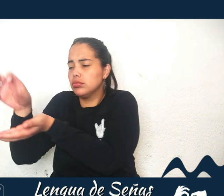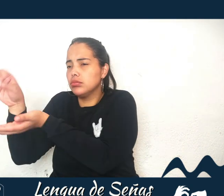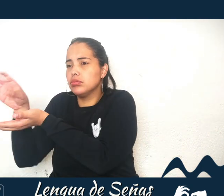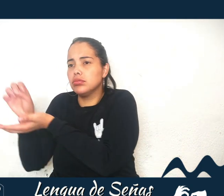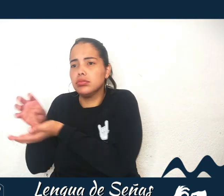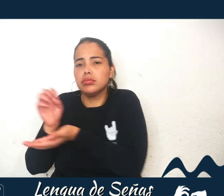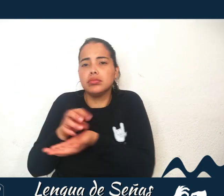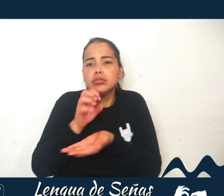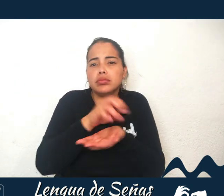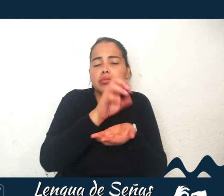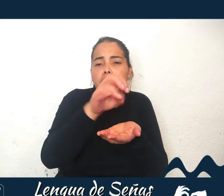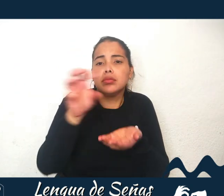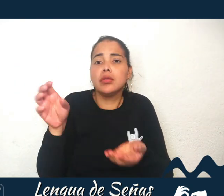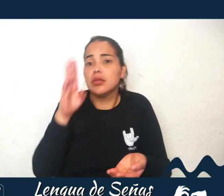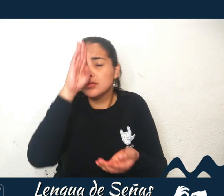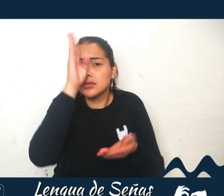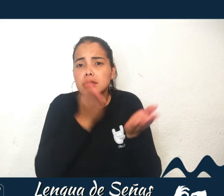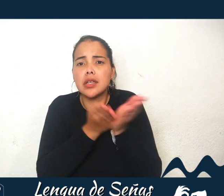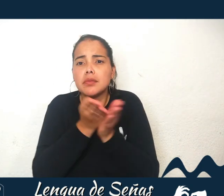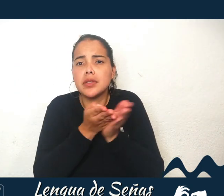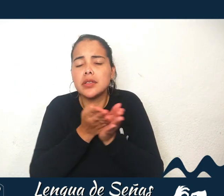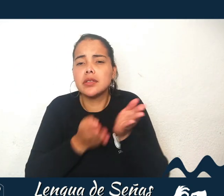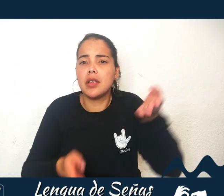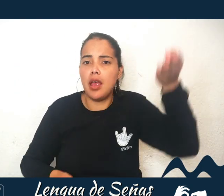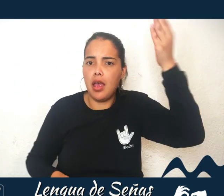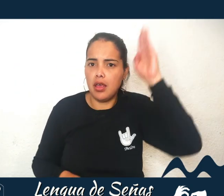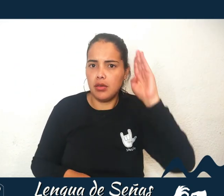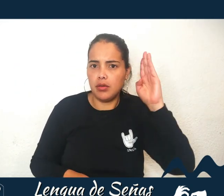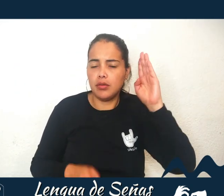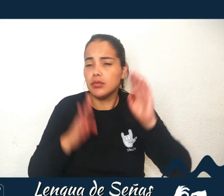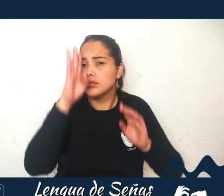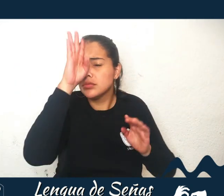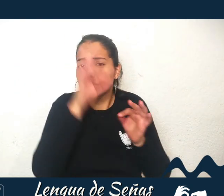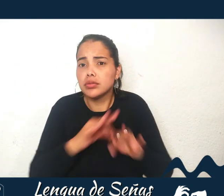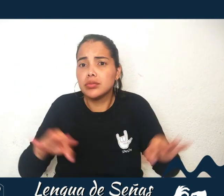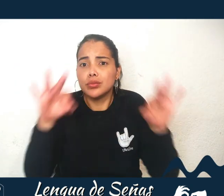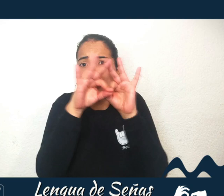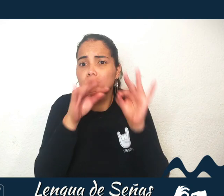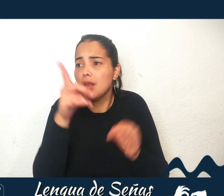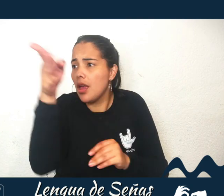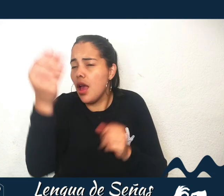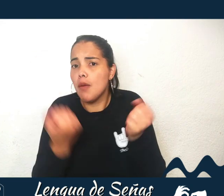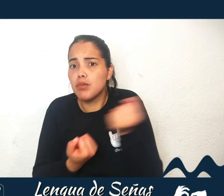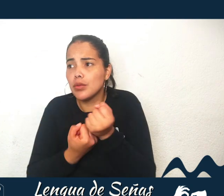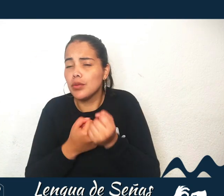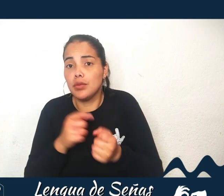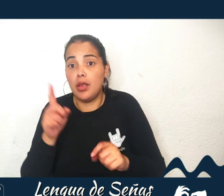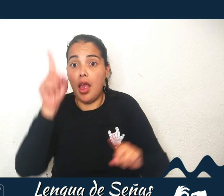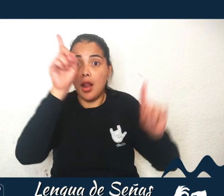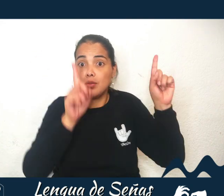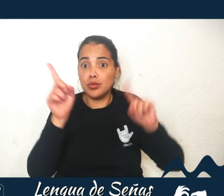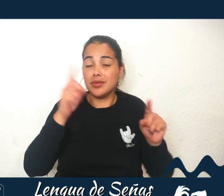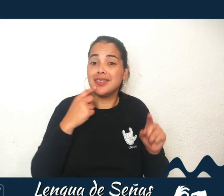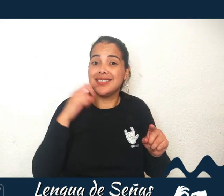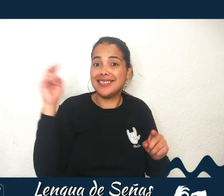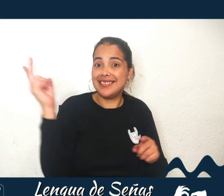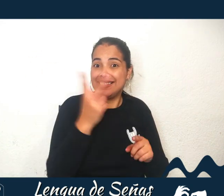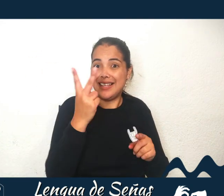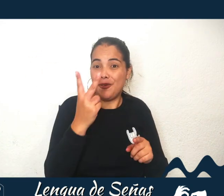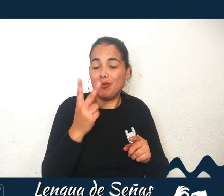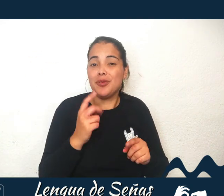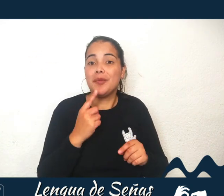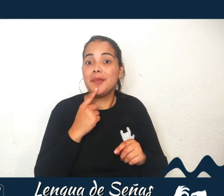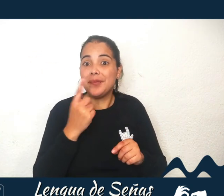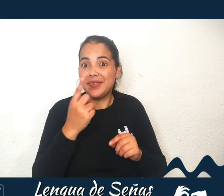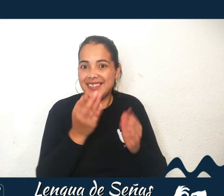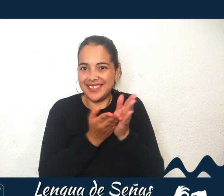después utiliza la palabra servicio y él dice porque la administración de este servicio. Esta segunda palabra,